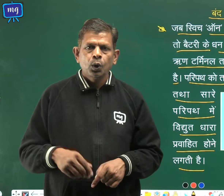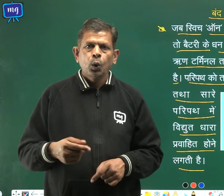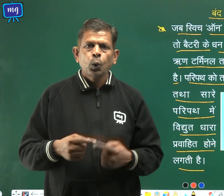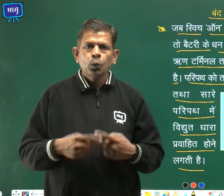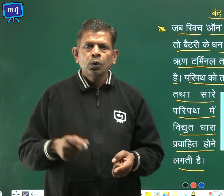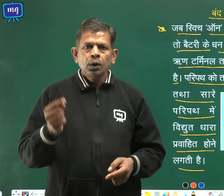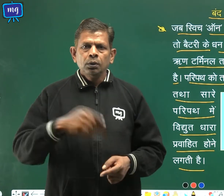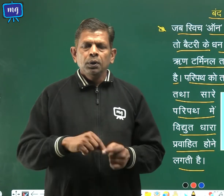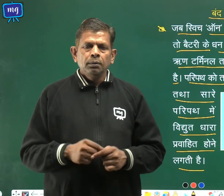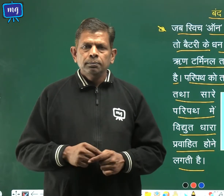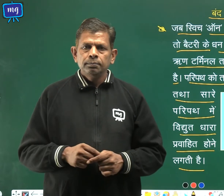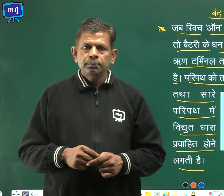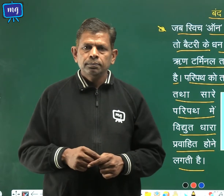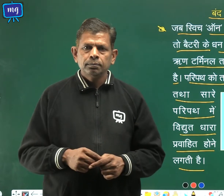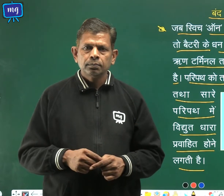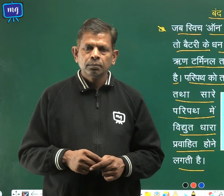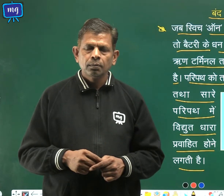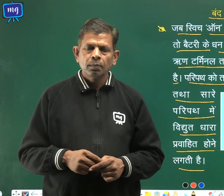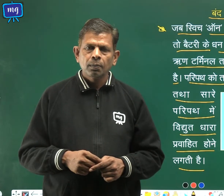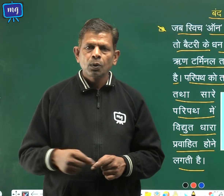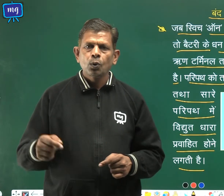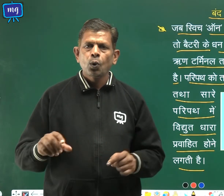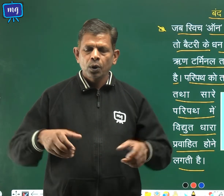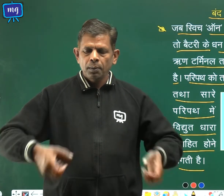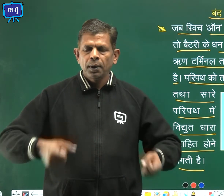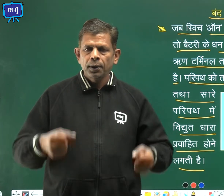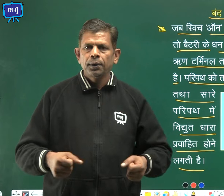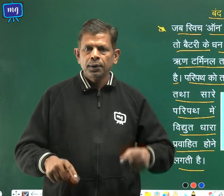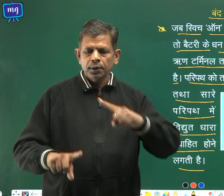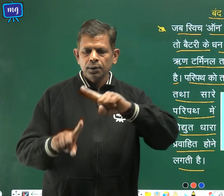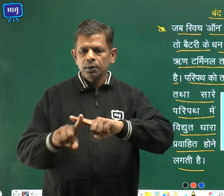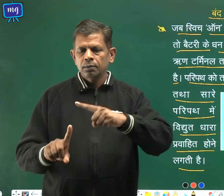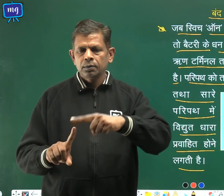क्योंकि इसमें बैटरी के धन टर्मिनल से